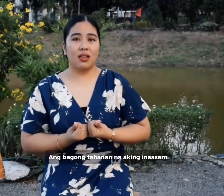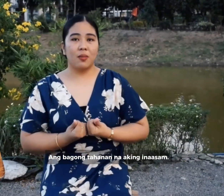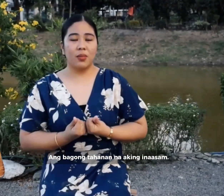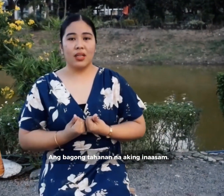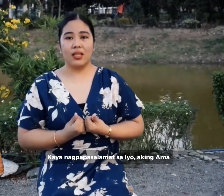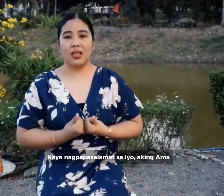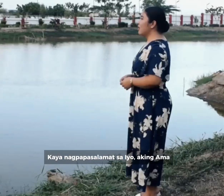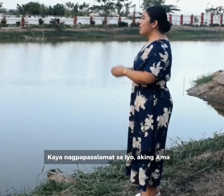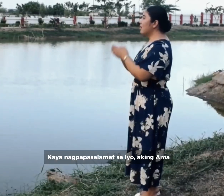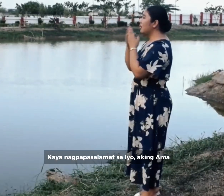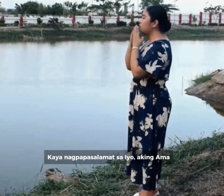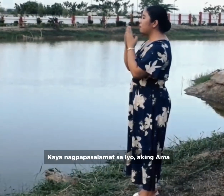inasam. Kaya